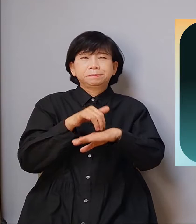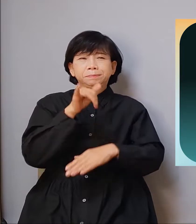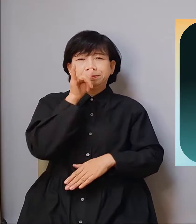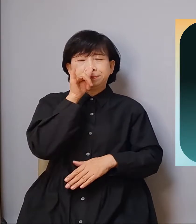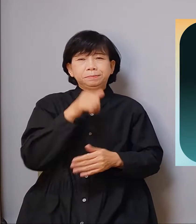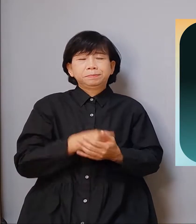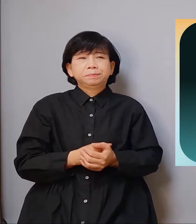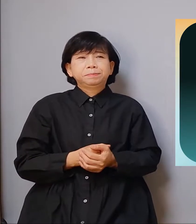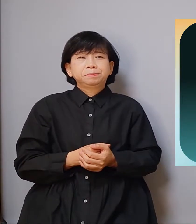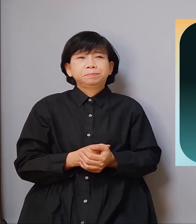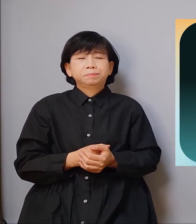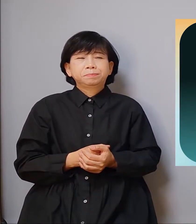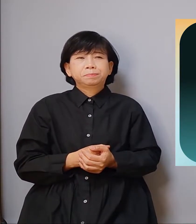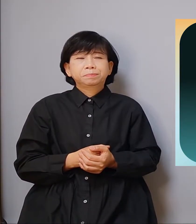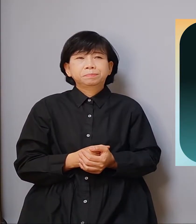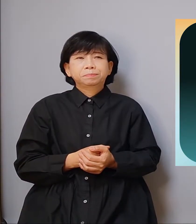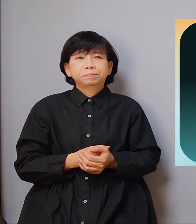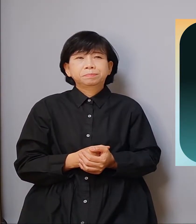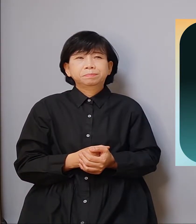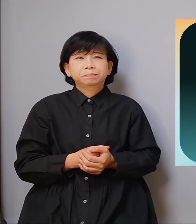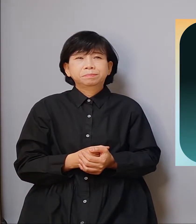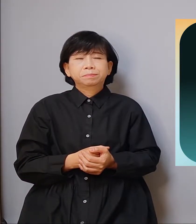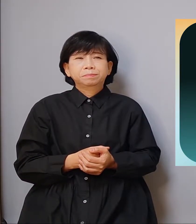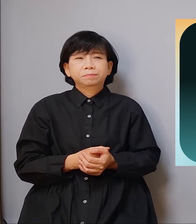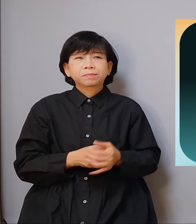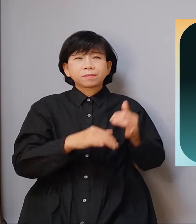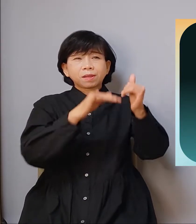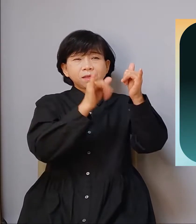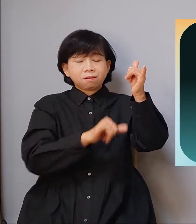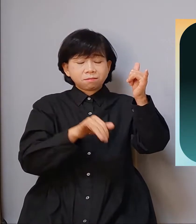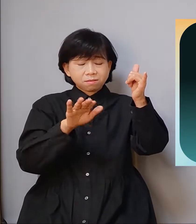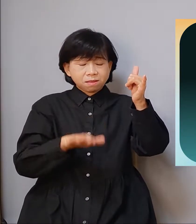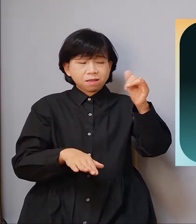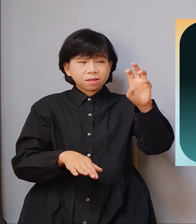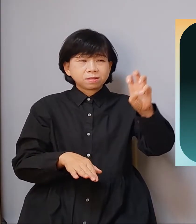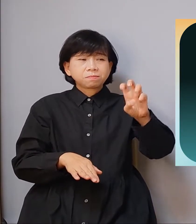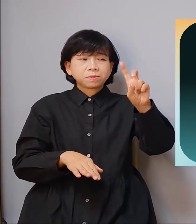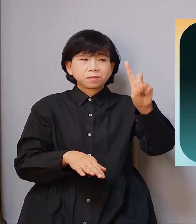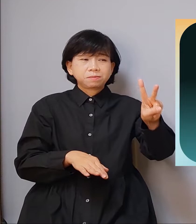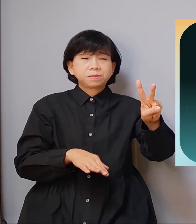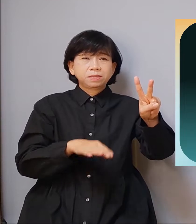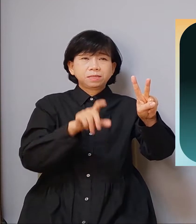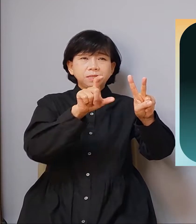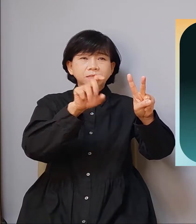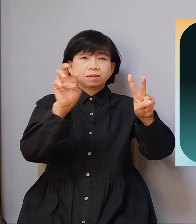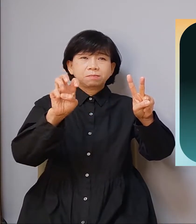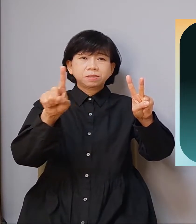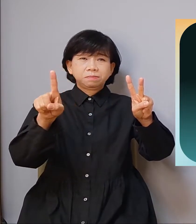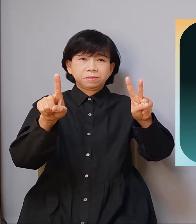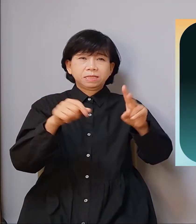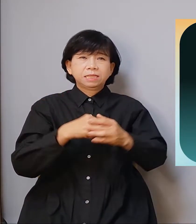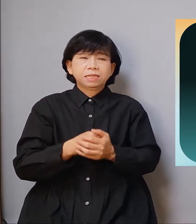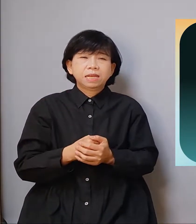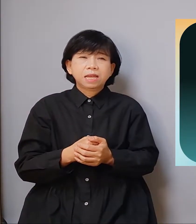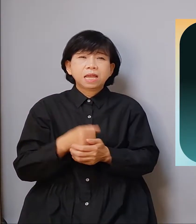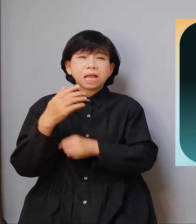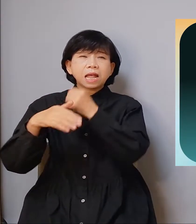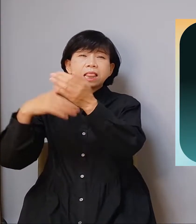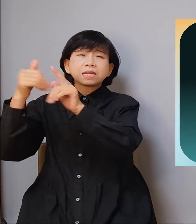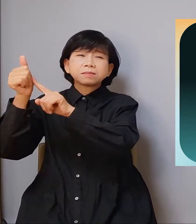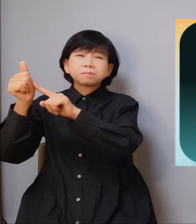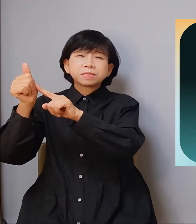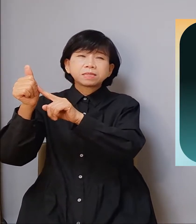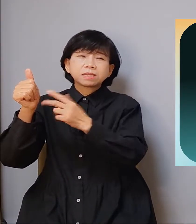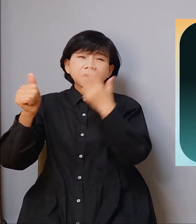31절에 보니까요 그의 심중에, 그의 마음 가운데 꽉 누르면 있는 것을 다 알고자 하사